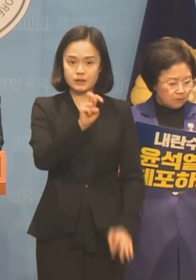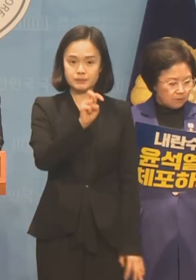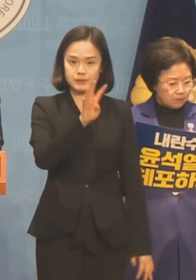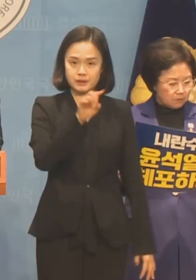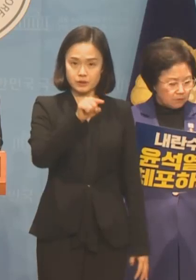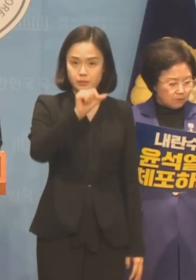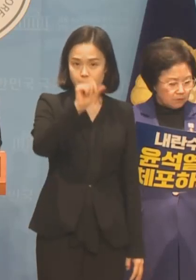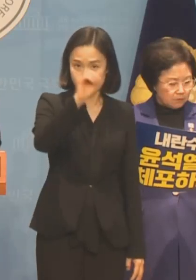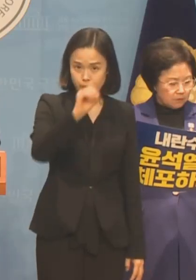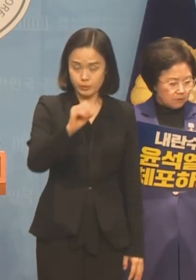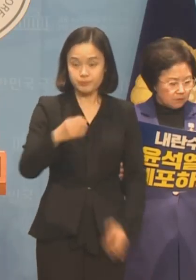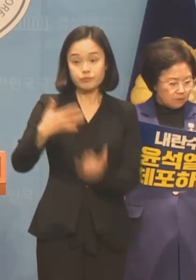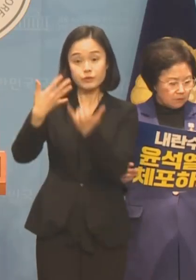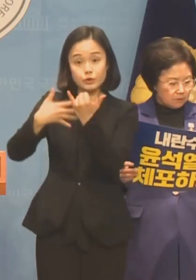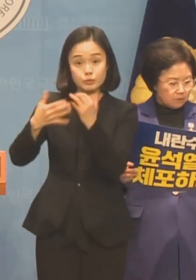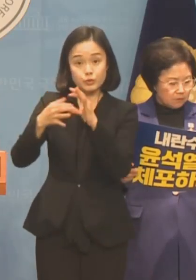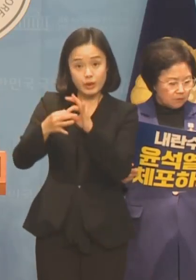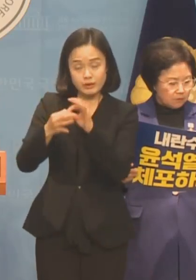유튜브와 유튜브 관련 댓글